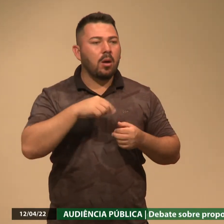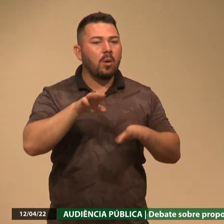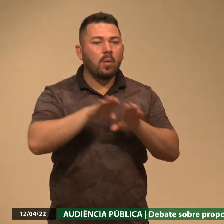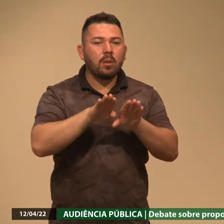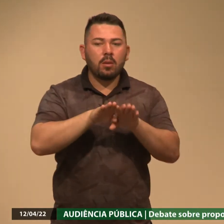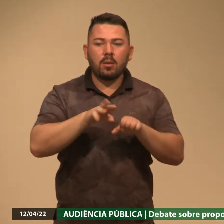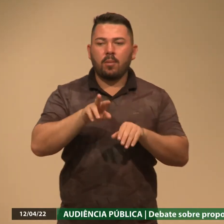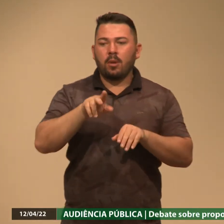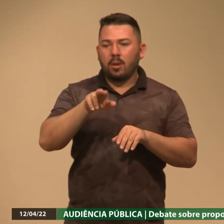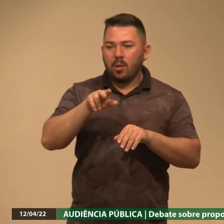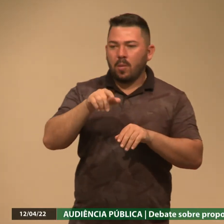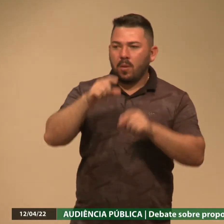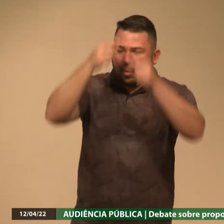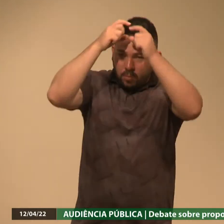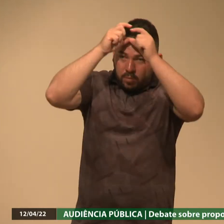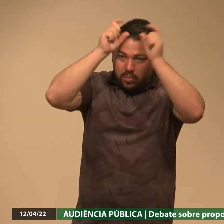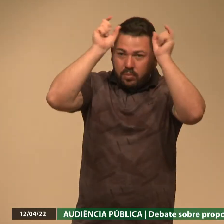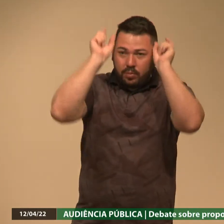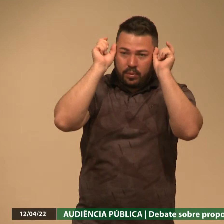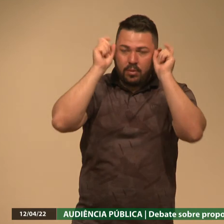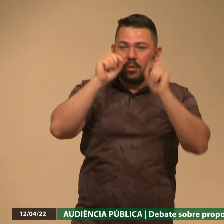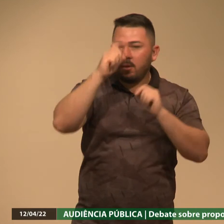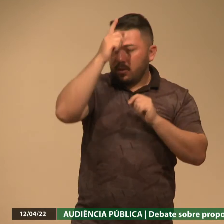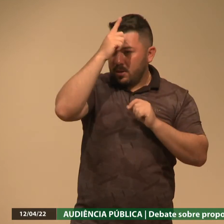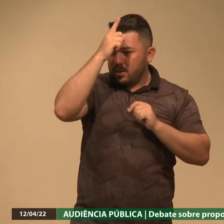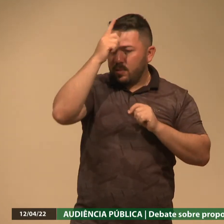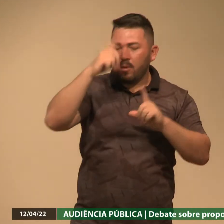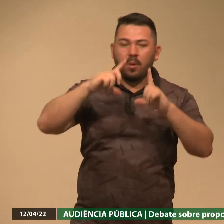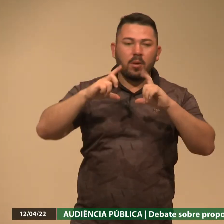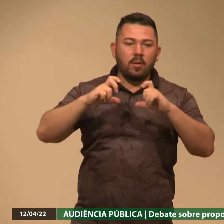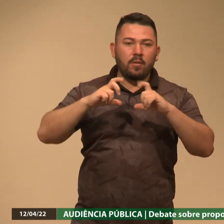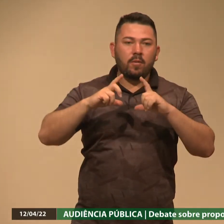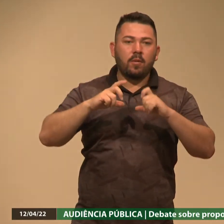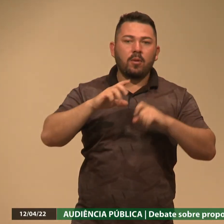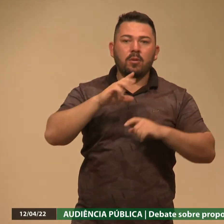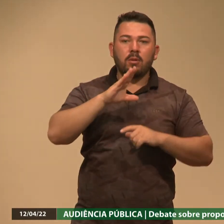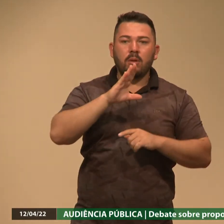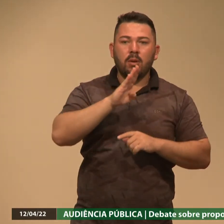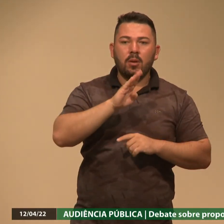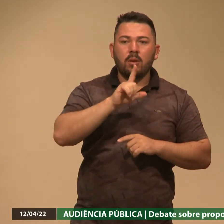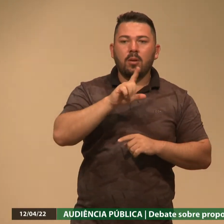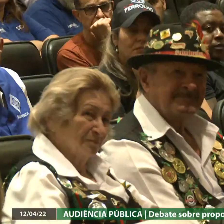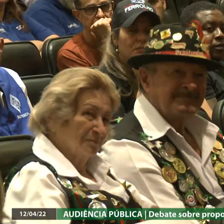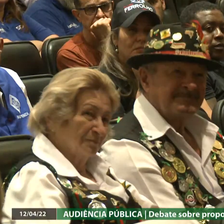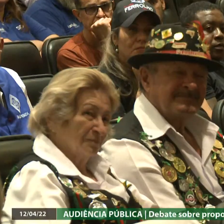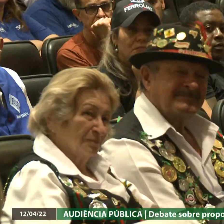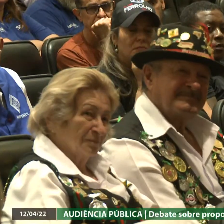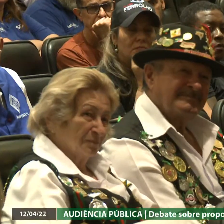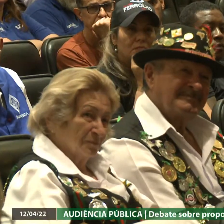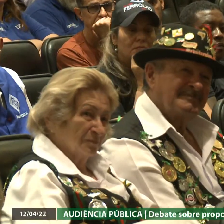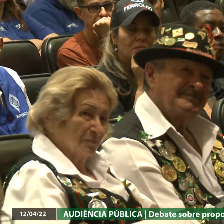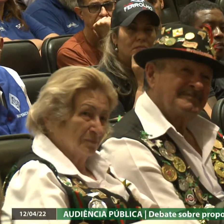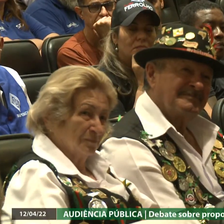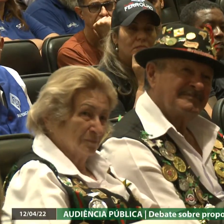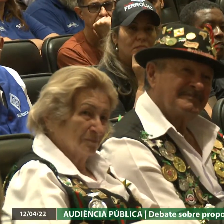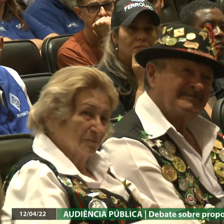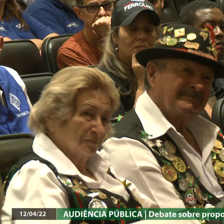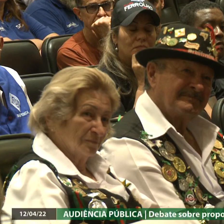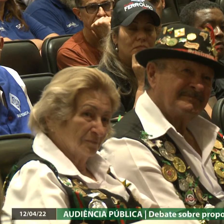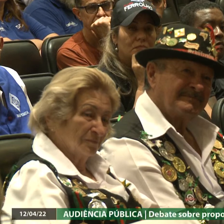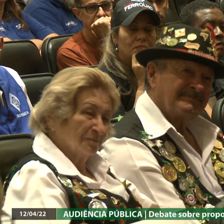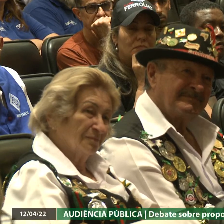outro dia saiu uma foto minha com essa tiara que eu tirei lá em Blumenau comprei nessa tirada em Blumenau com é